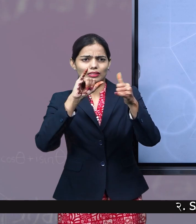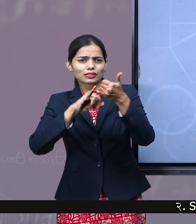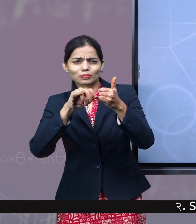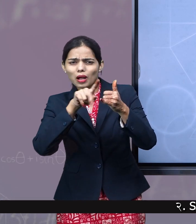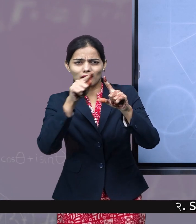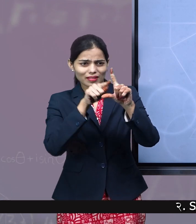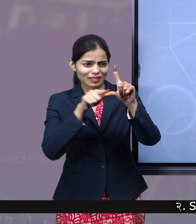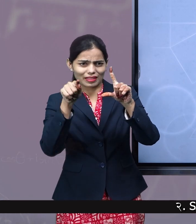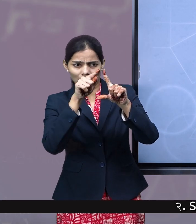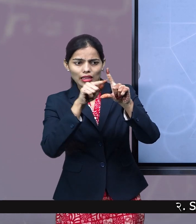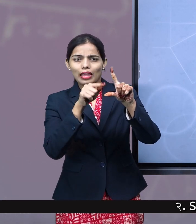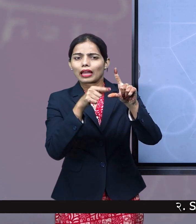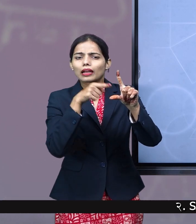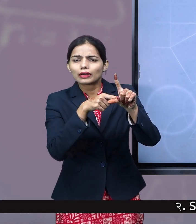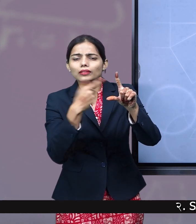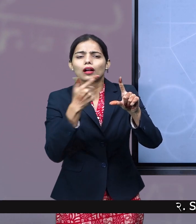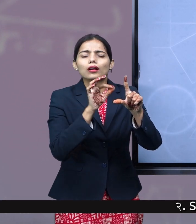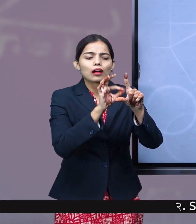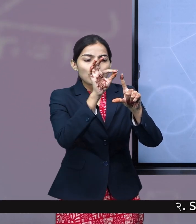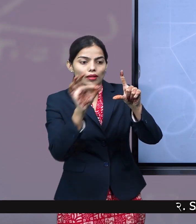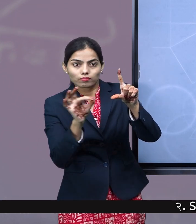दुसरा, SAS निकष, बाजू कोन बाजू.